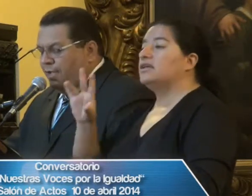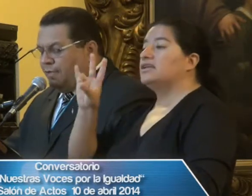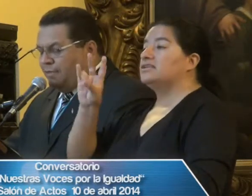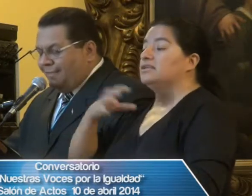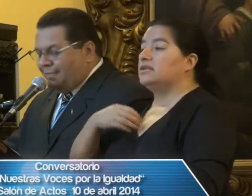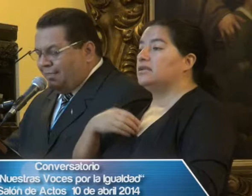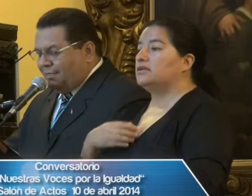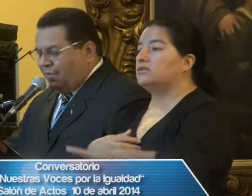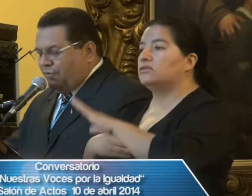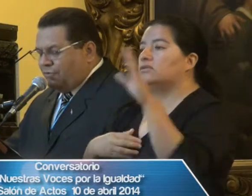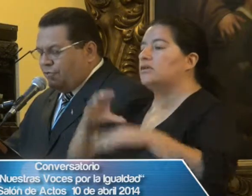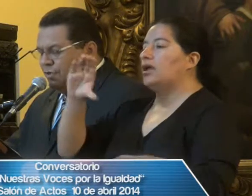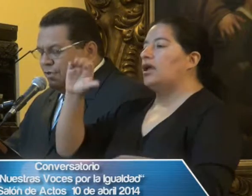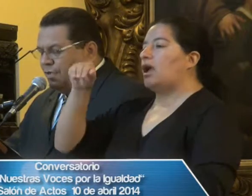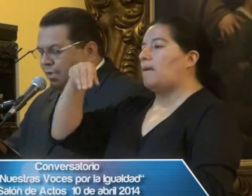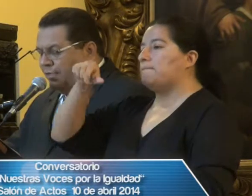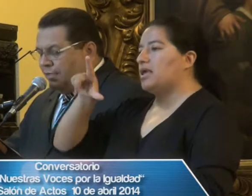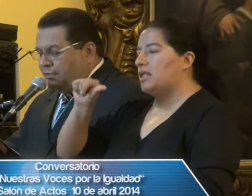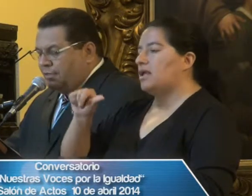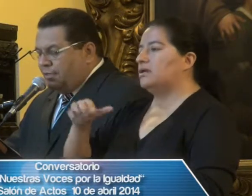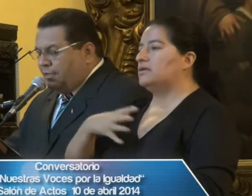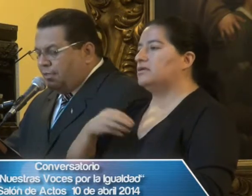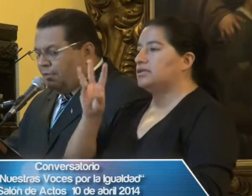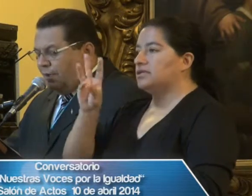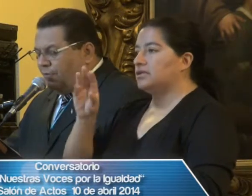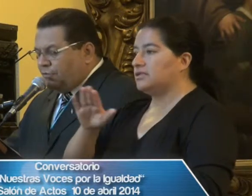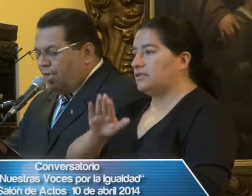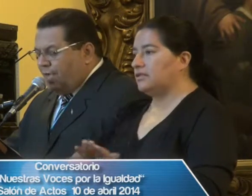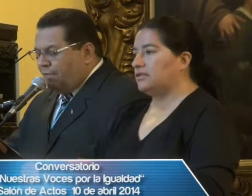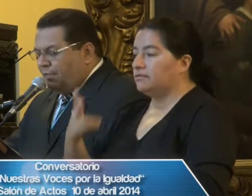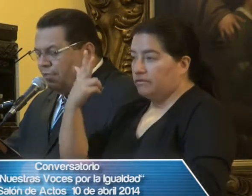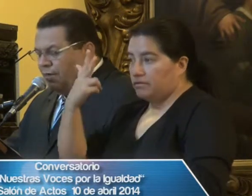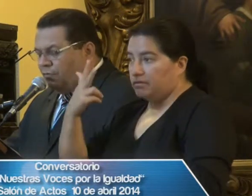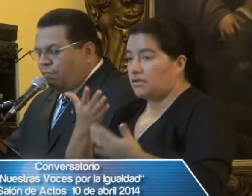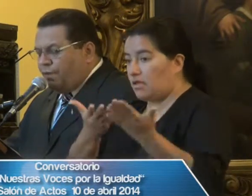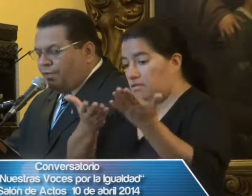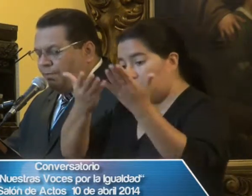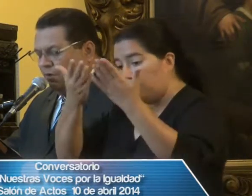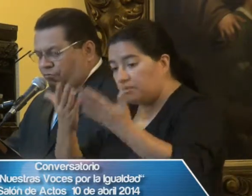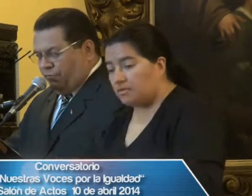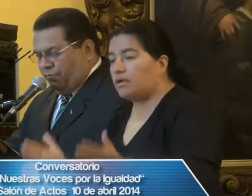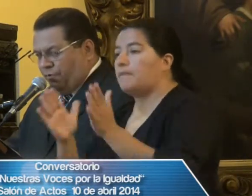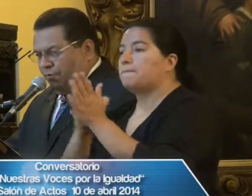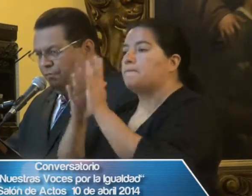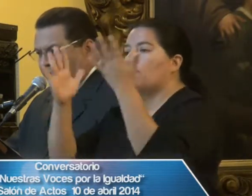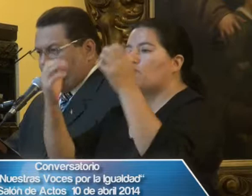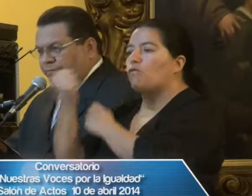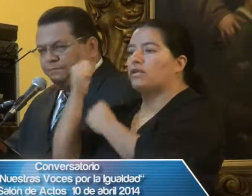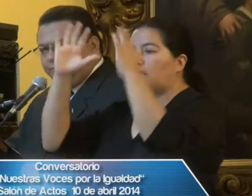de 6 años a quienes vamos a brindar un fuerte aplauso por favor